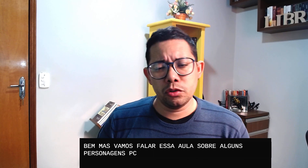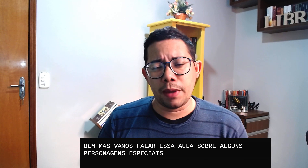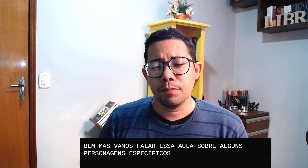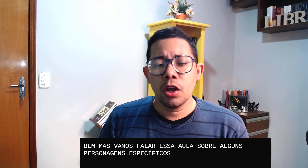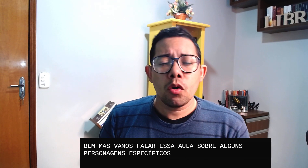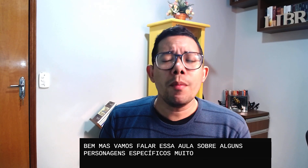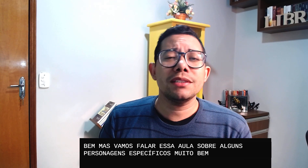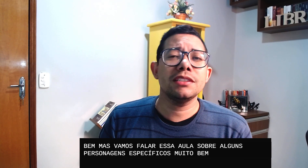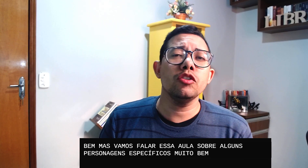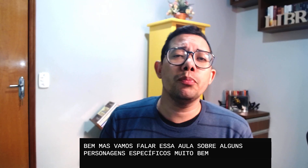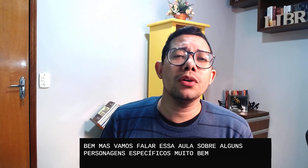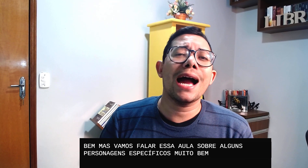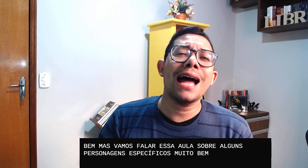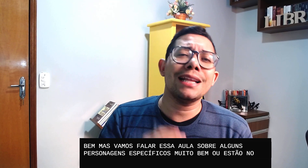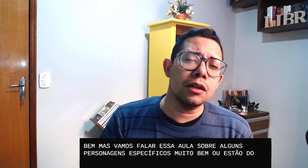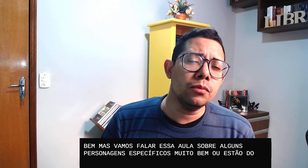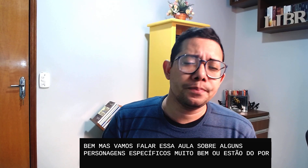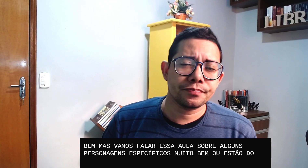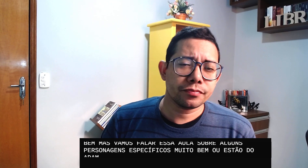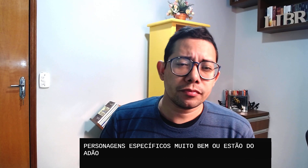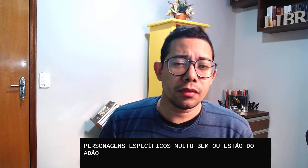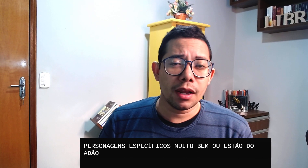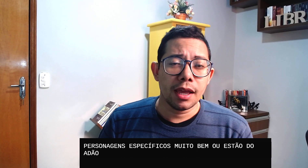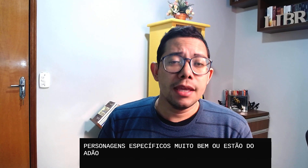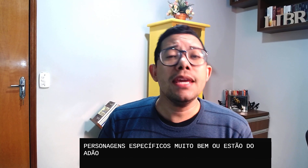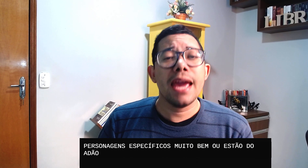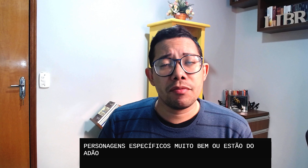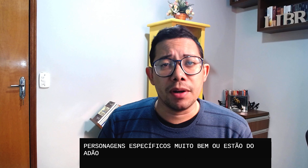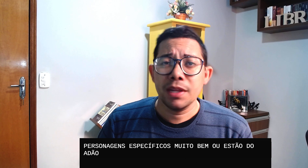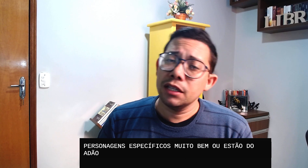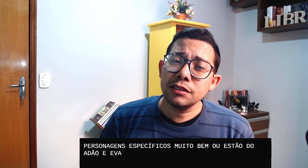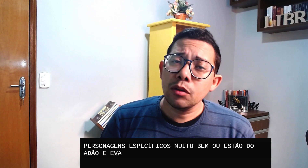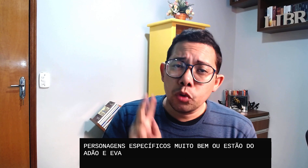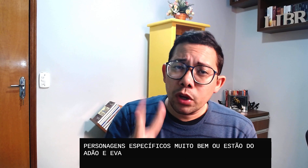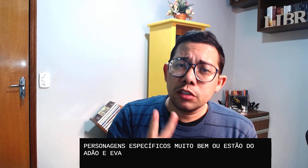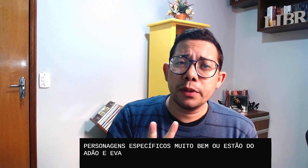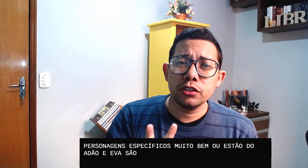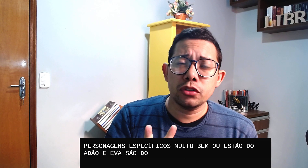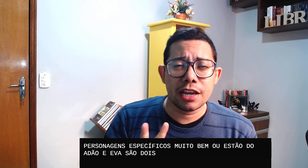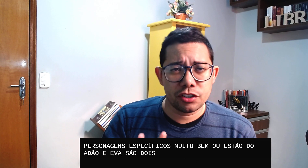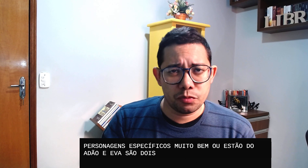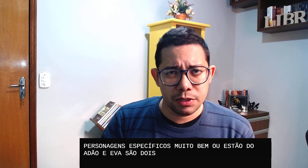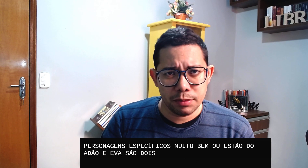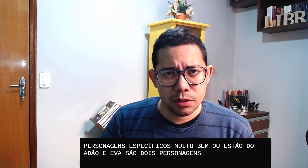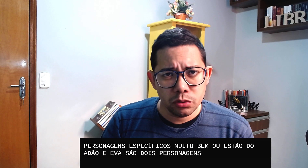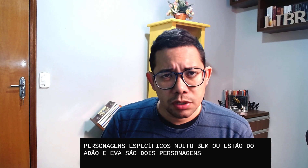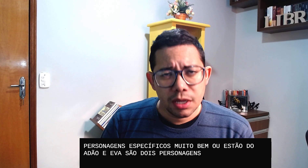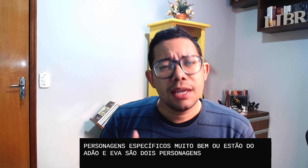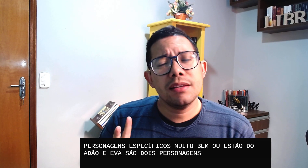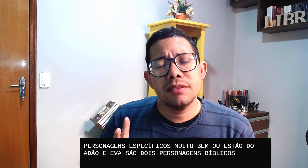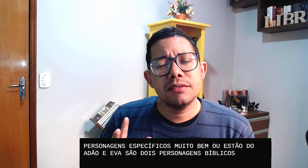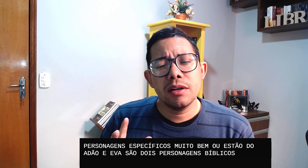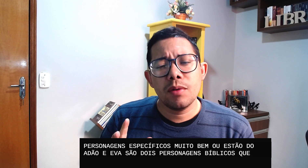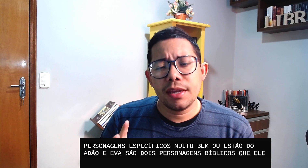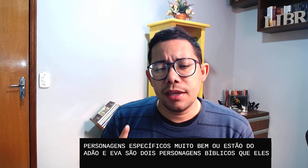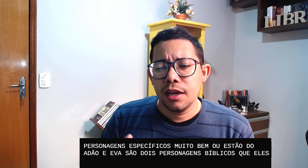bem. Começando por Adão e Eva. São dois personagens bíblicos que eles estão aí com